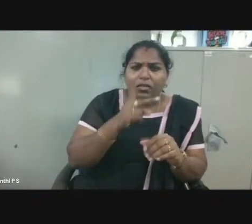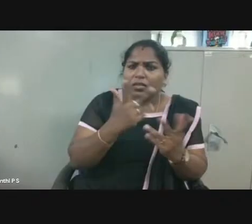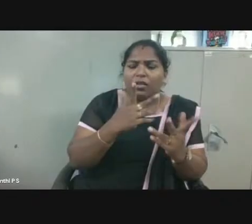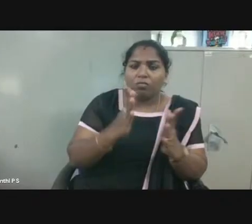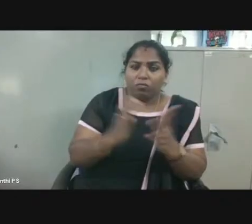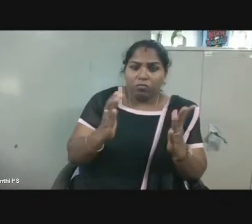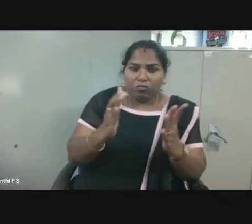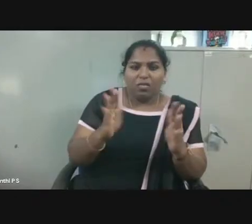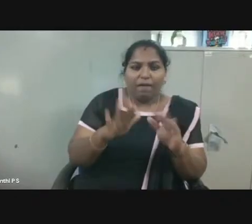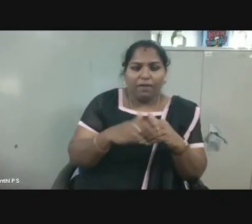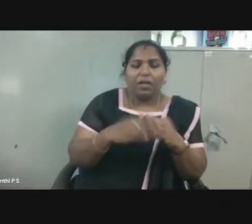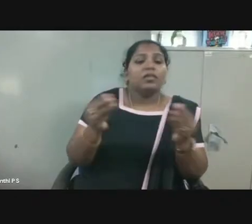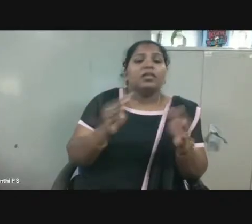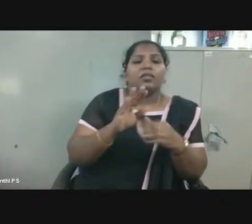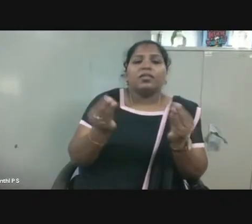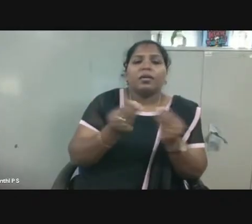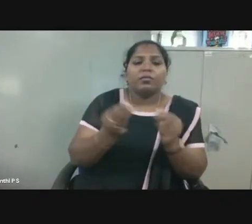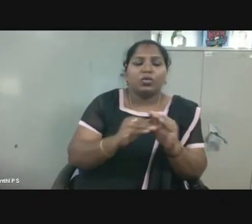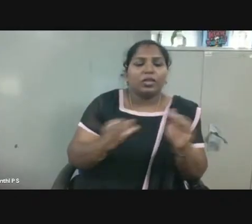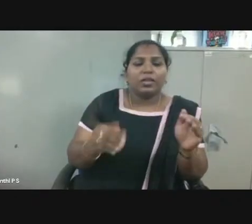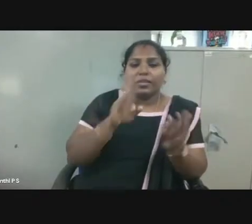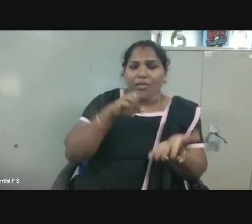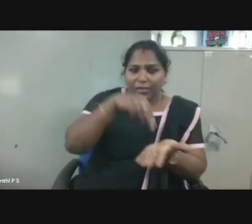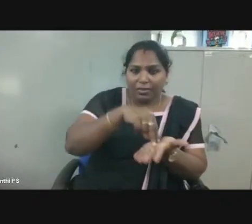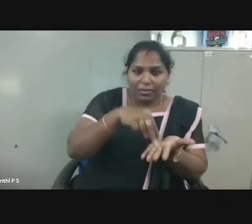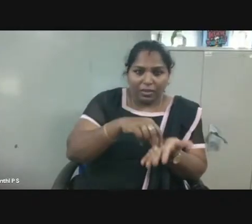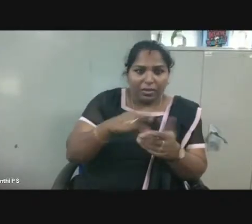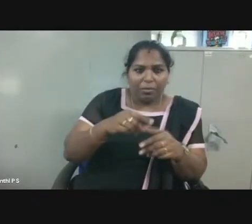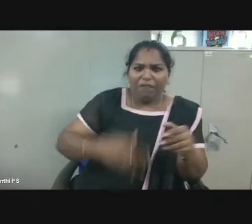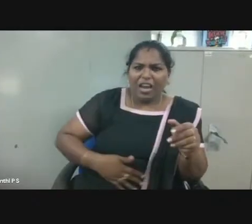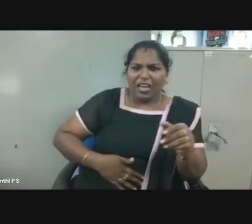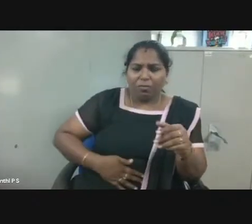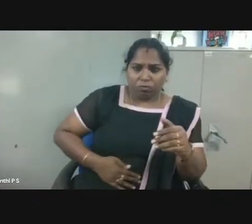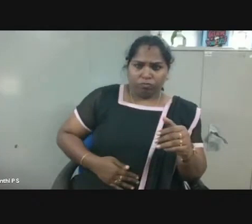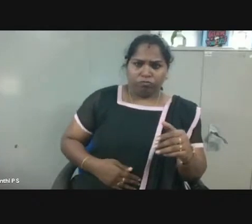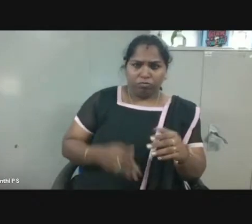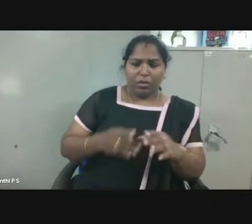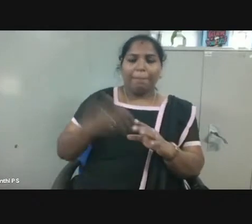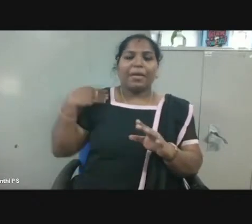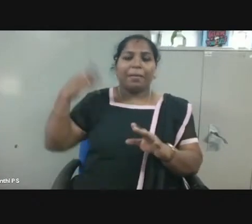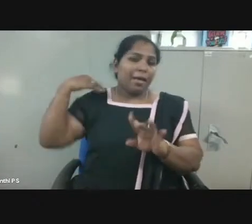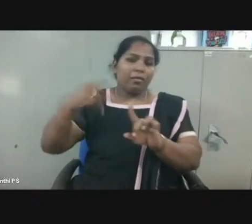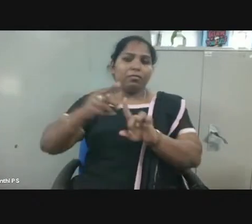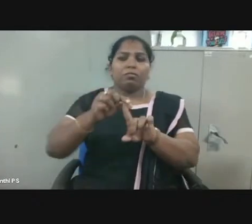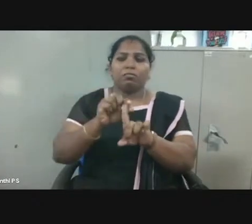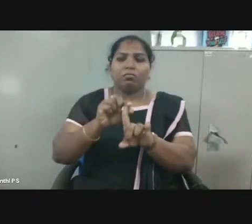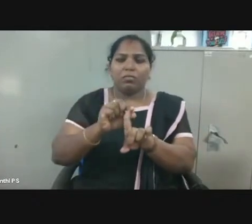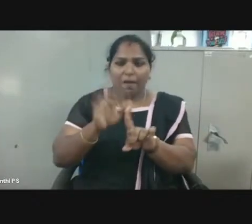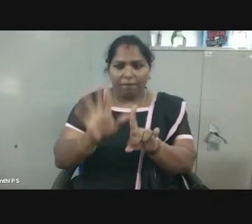പിന്നെ ചില കുട്ടികൾക്ക് നിൽക്കുമ്പോൾ അവരുടെ വയറ് തള്ളി ഉന്തി നിൽക്കുന്നത് നിങ്ങൾ ഈ ഒരു വളവ് കൂടുതലായിട്ട് കാണും.